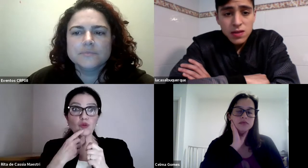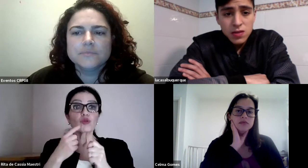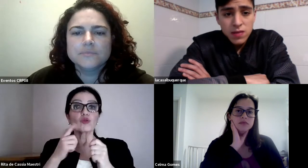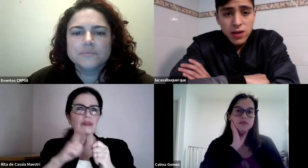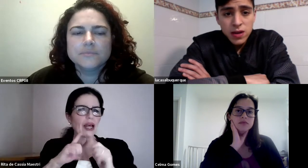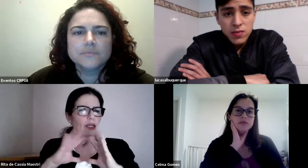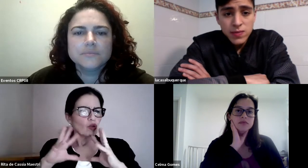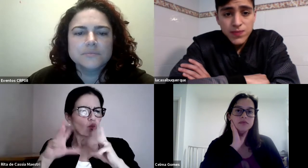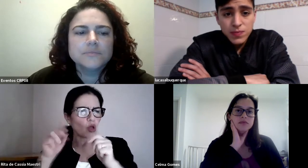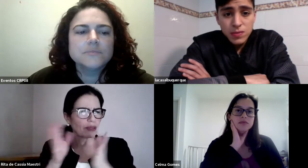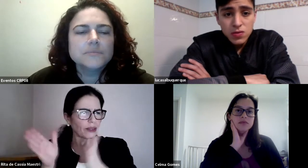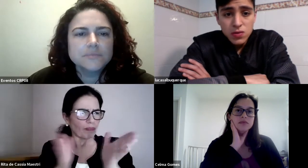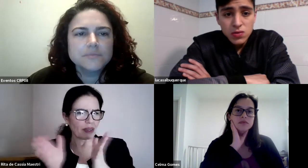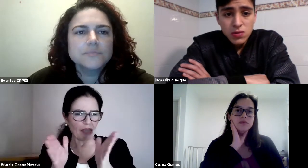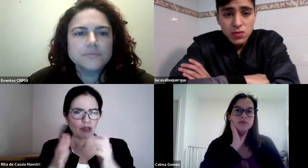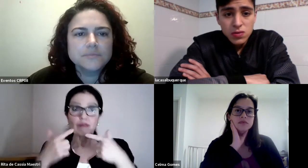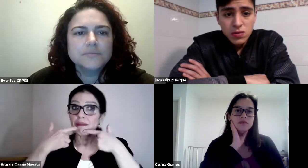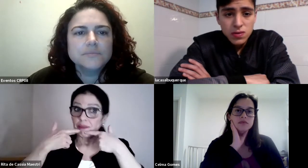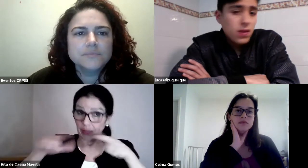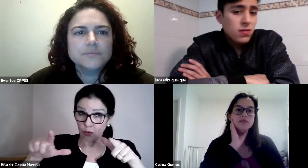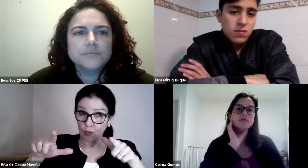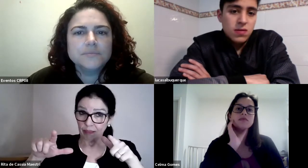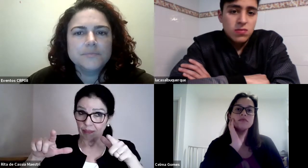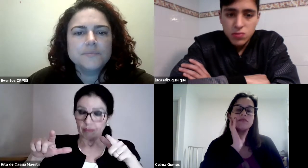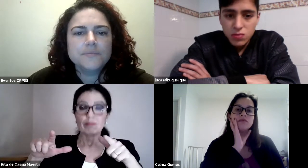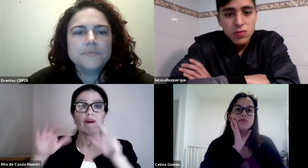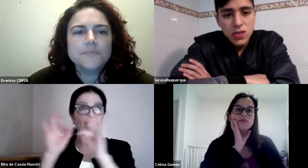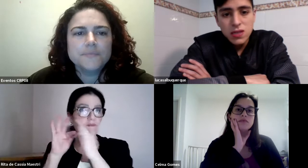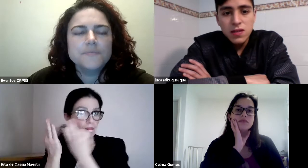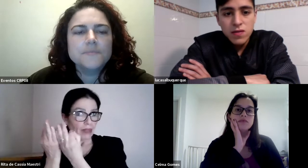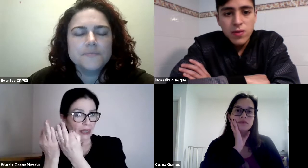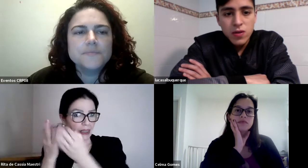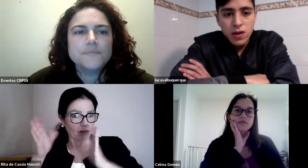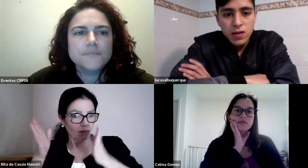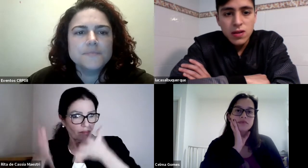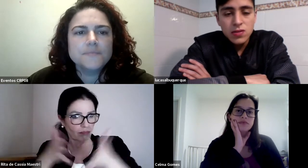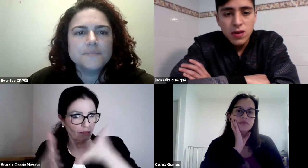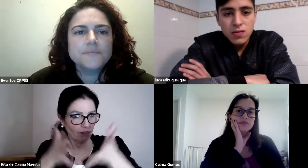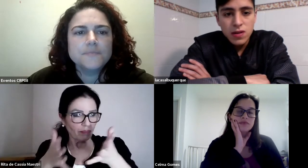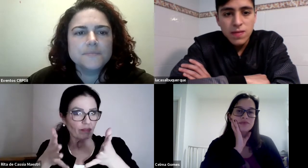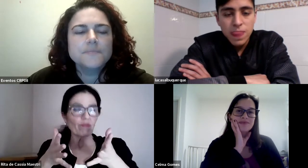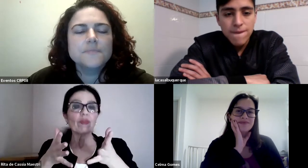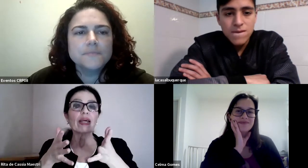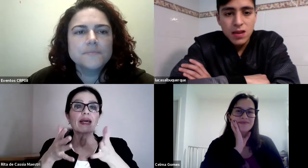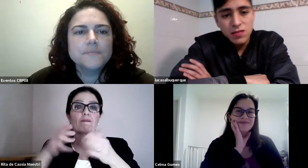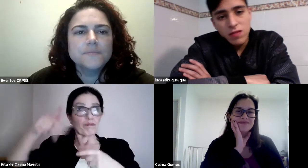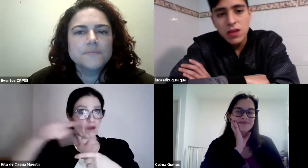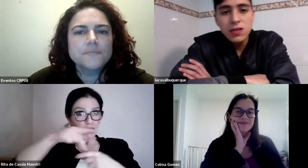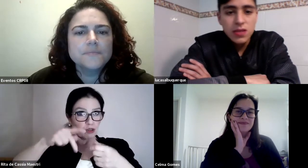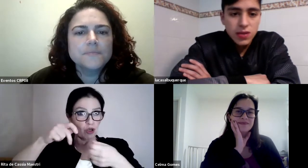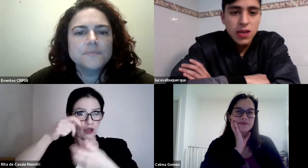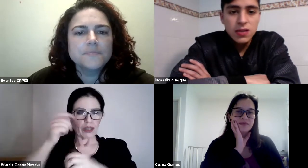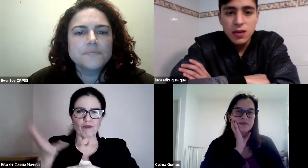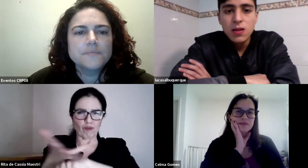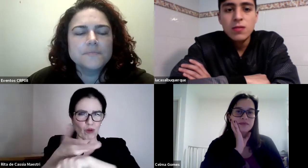Dentro da escola bilíngue, o surdo tem tudo acessível a priori na sua língua, né? As famílias